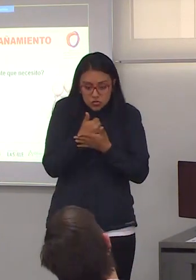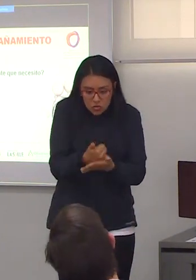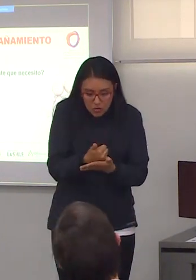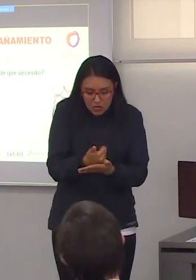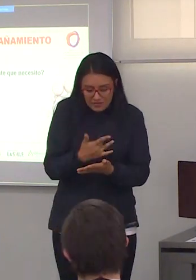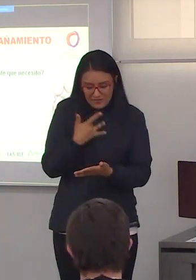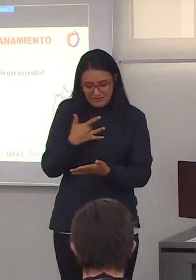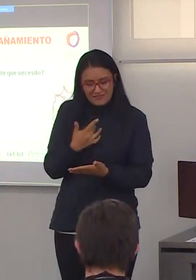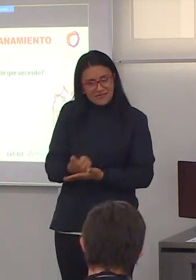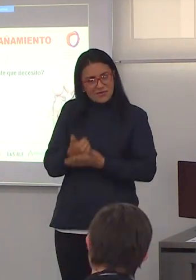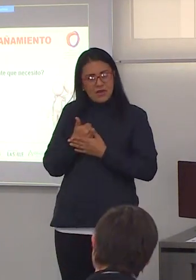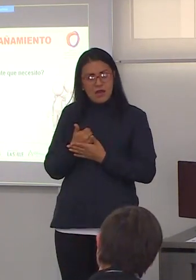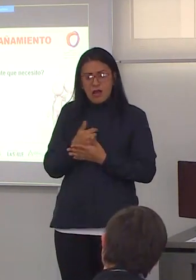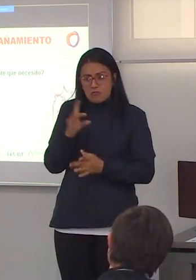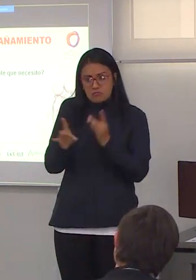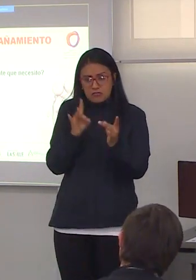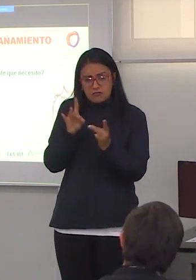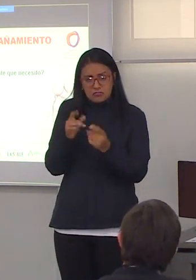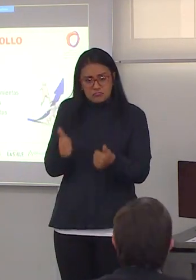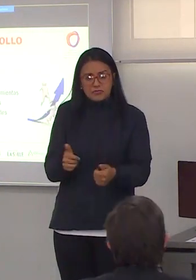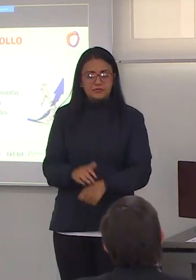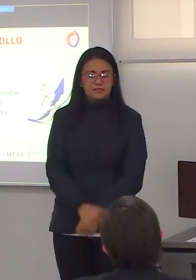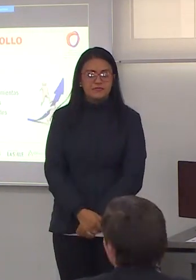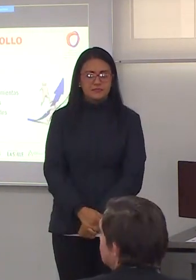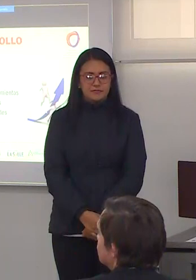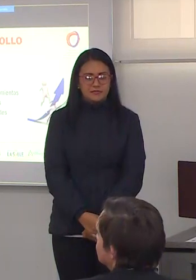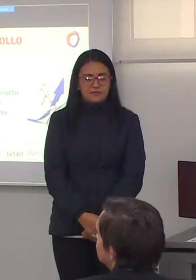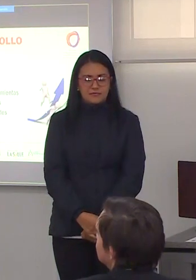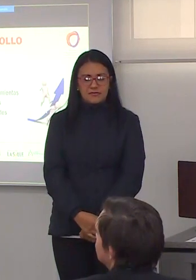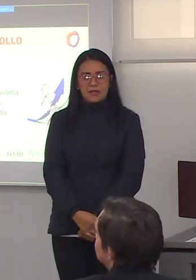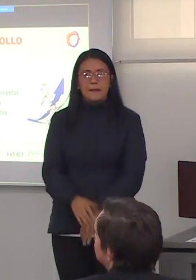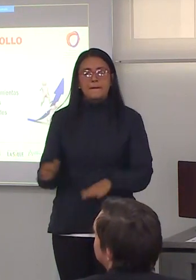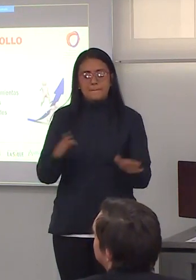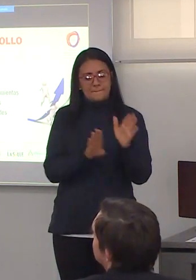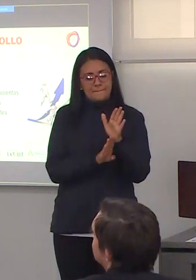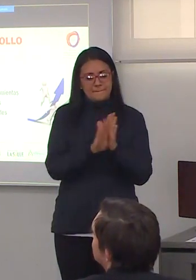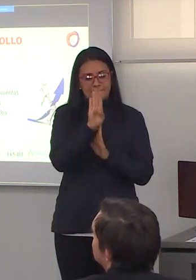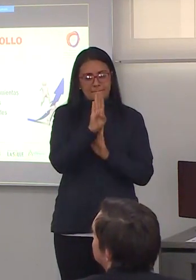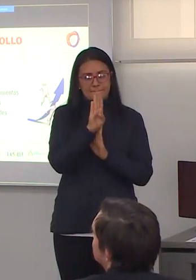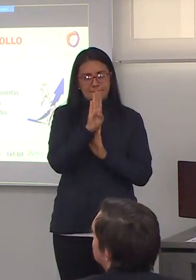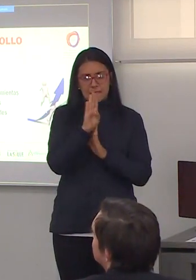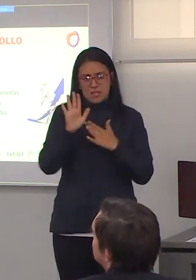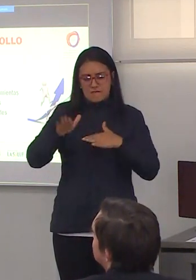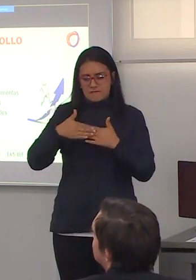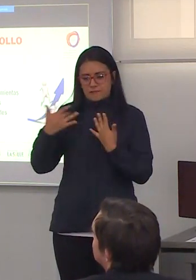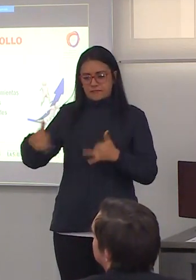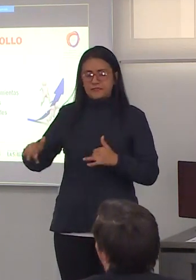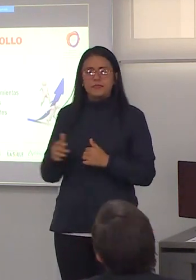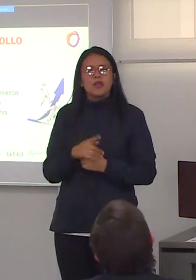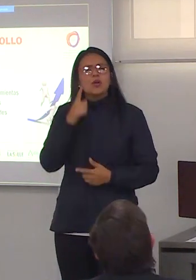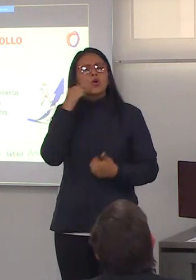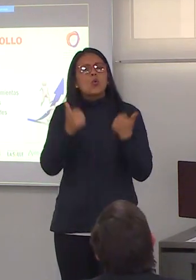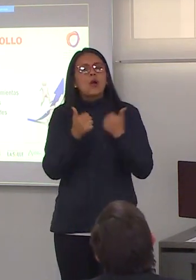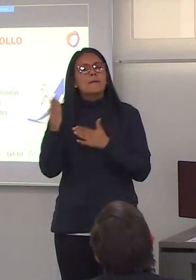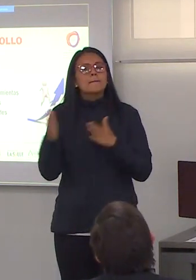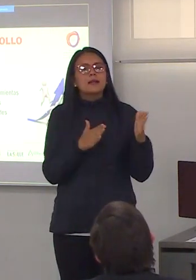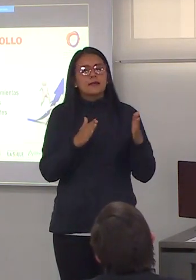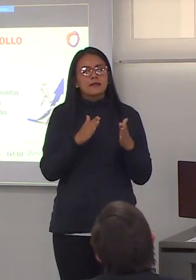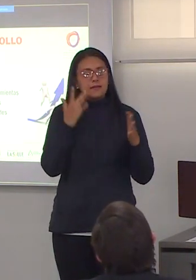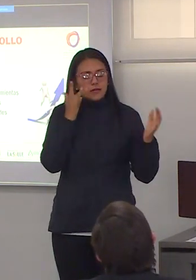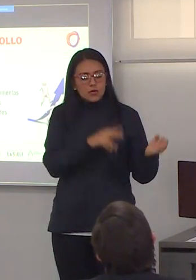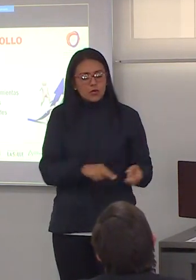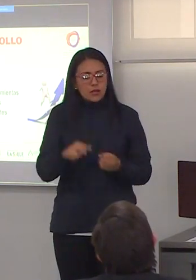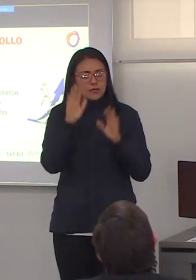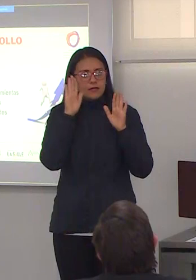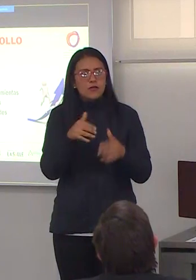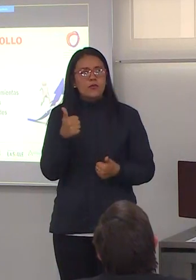ayudo perfecto bienvenido y desarrollo cerramos con esto y es ¿cuál es mi plan? y a nivel educativo